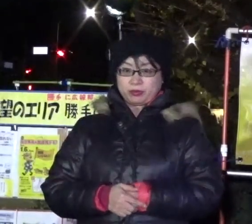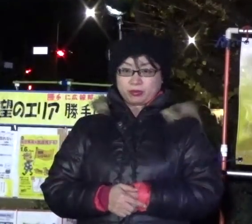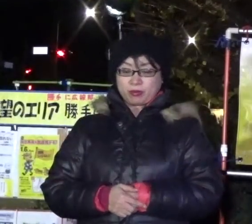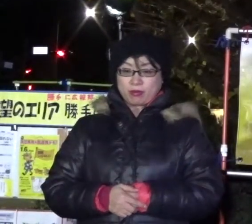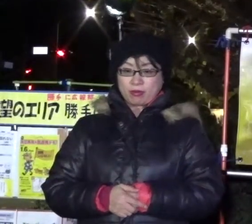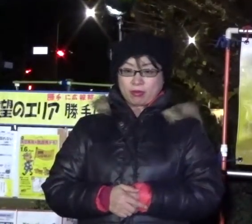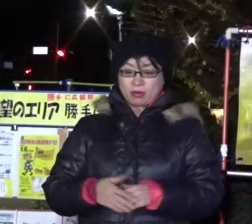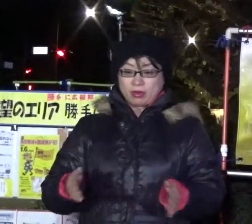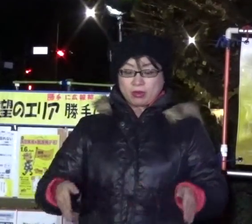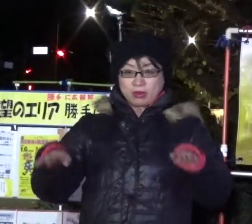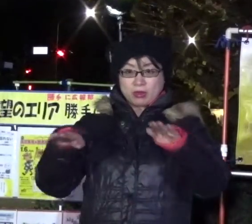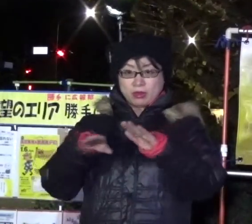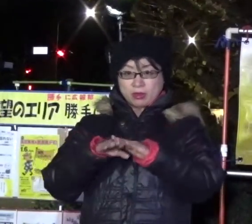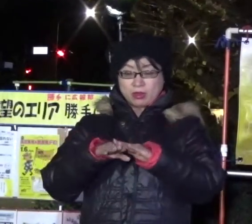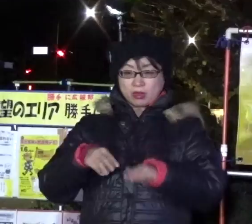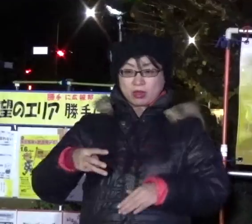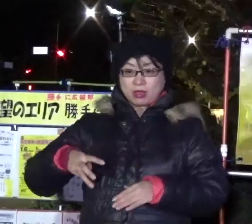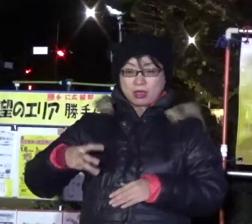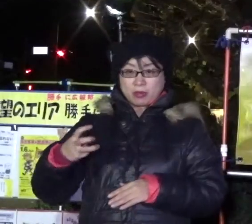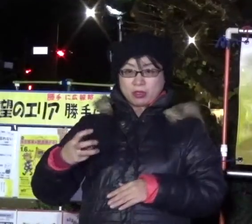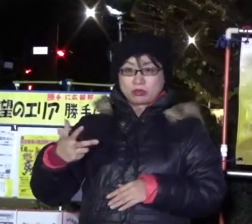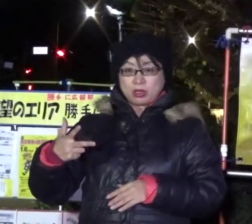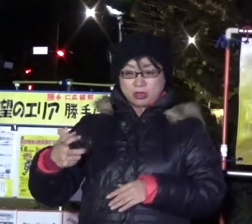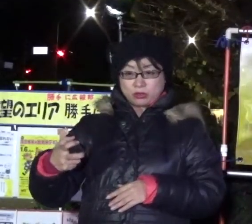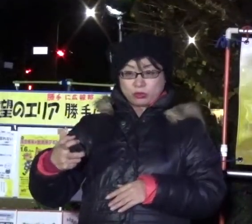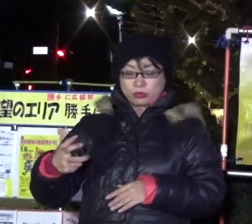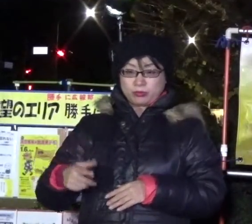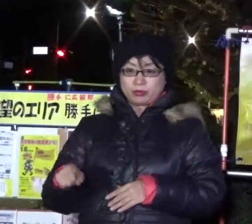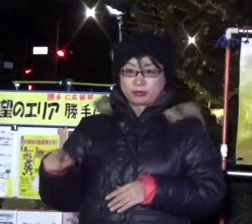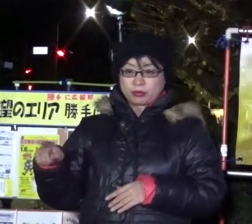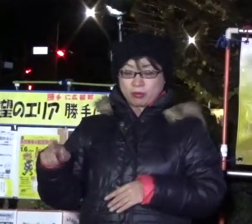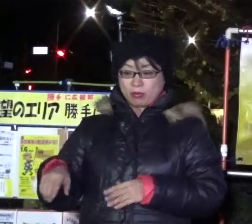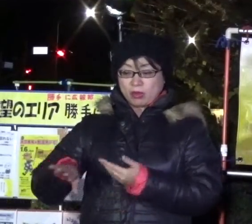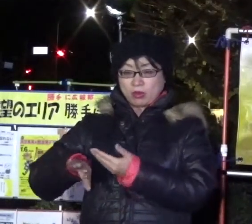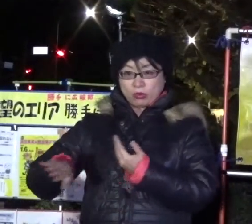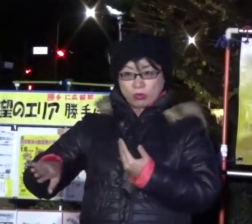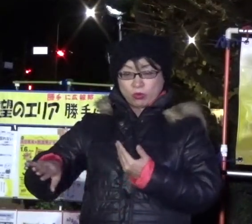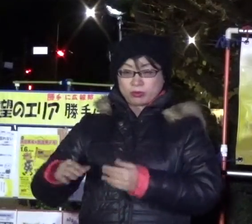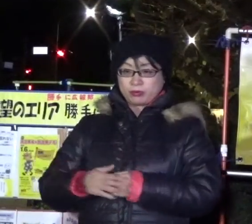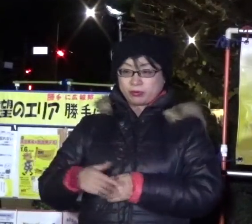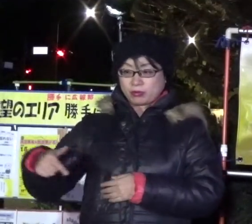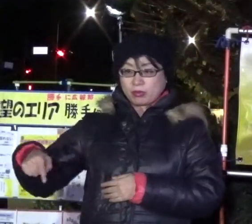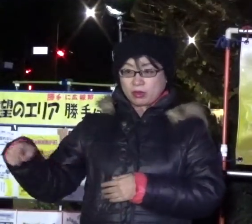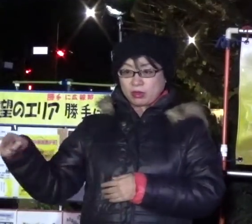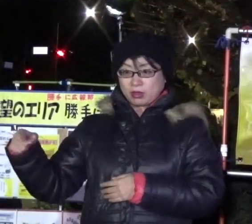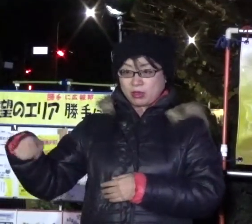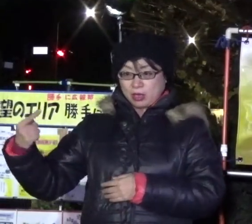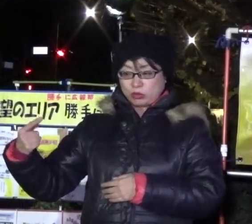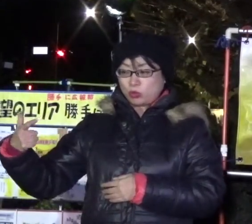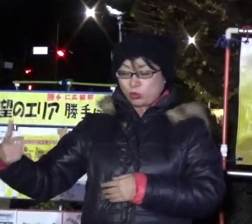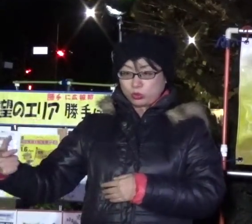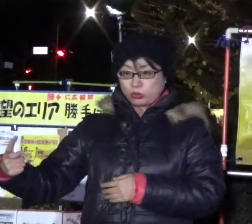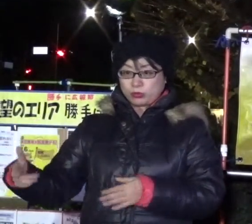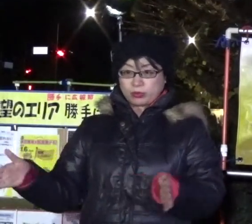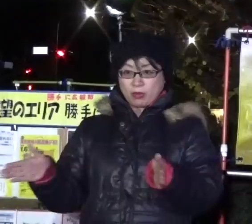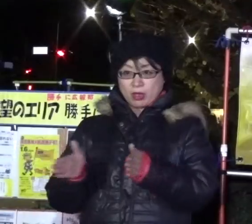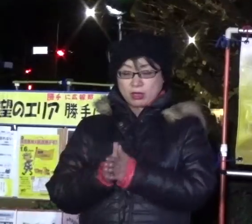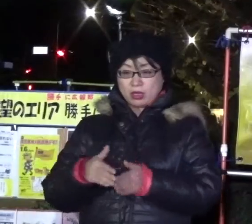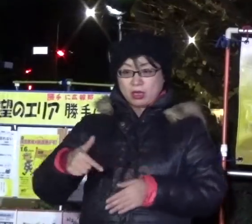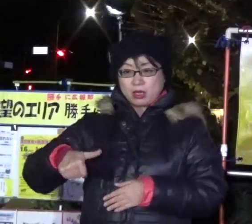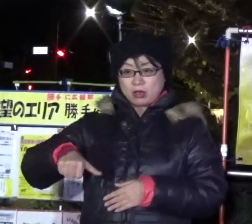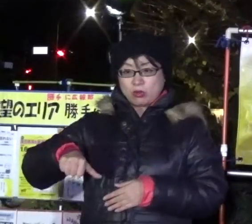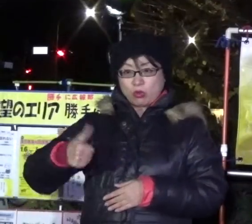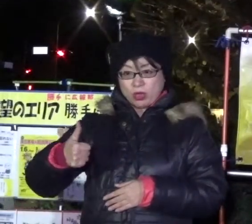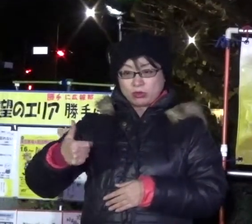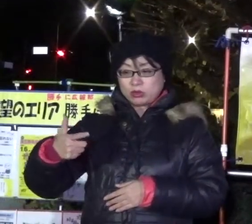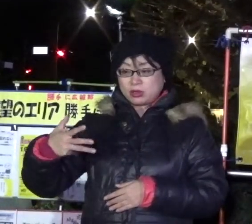原子炉容器内の370体プラス炉外燃料貯蔵槽の160体、合計530体